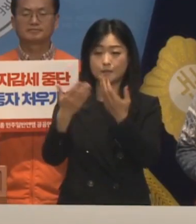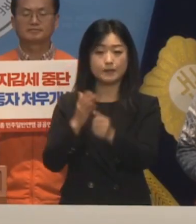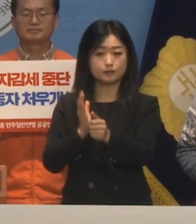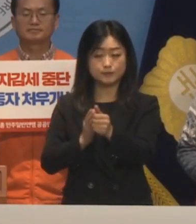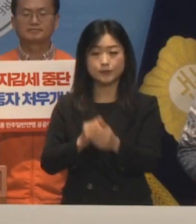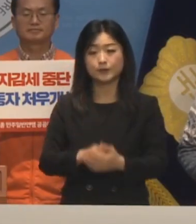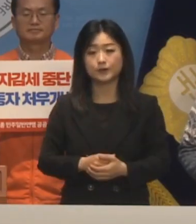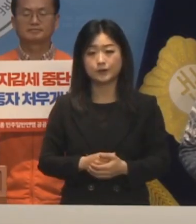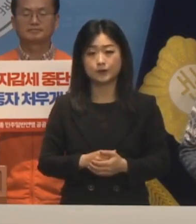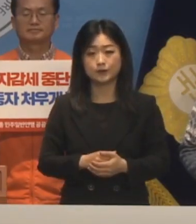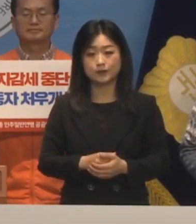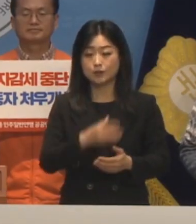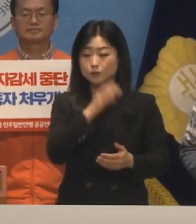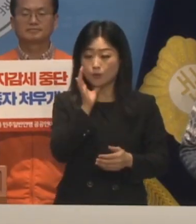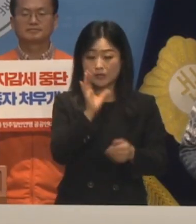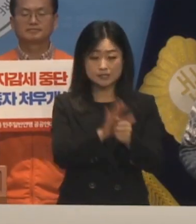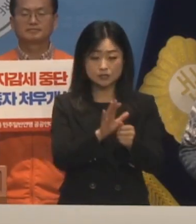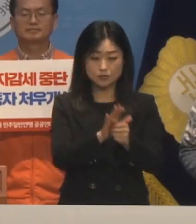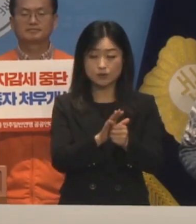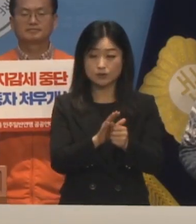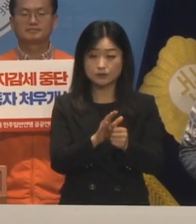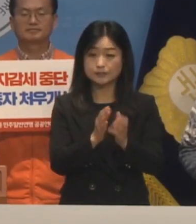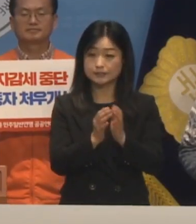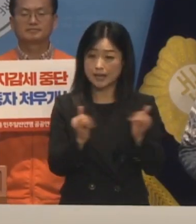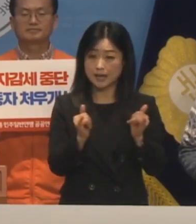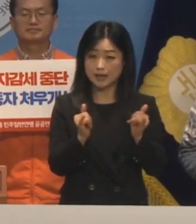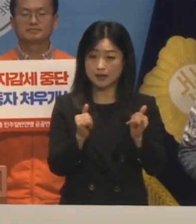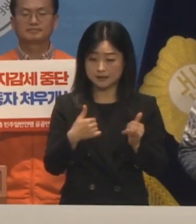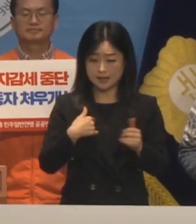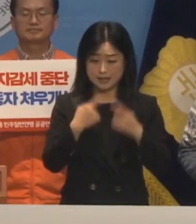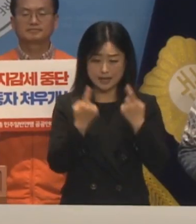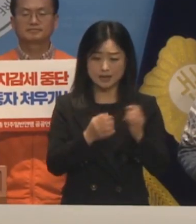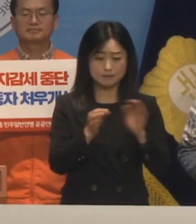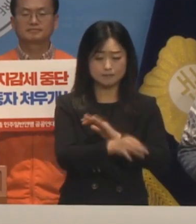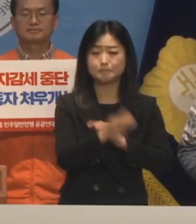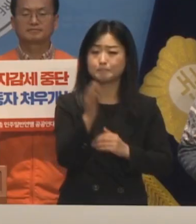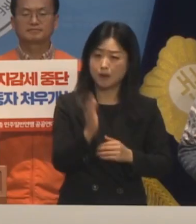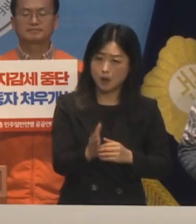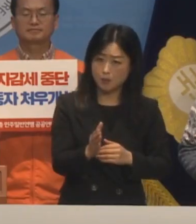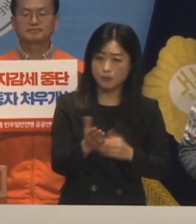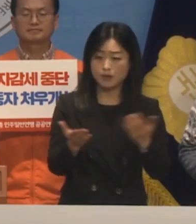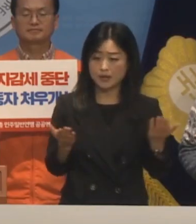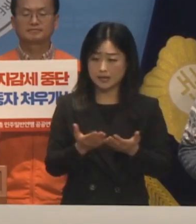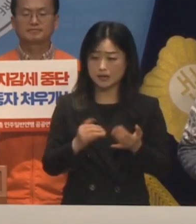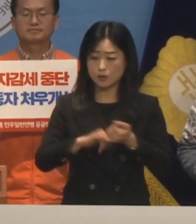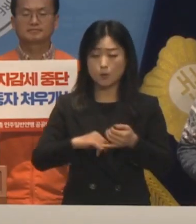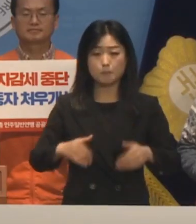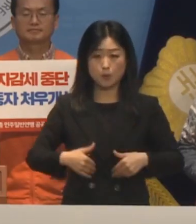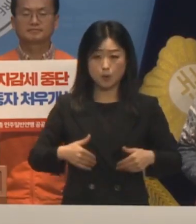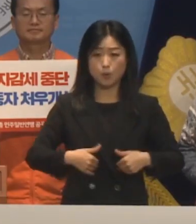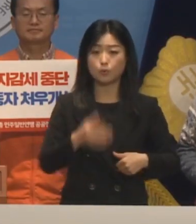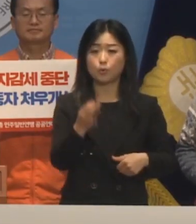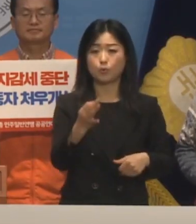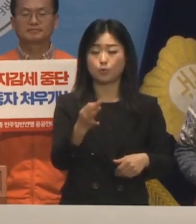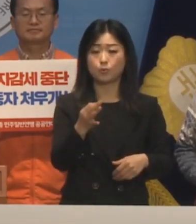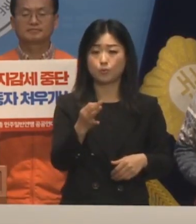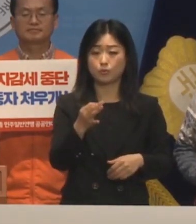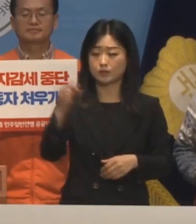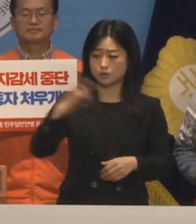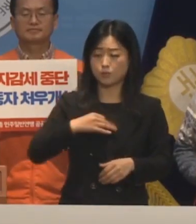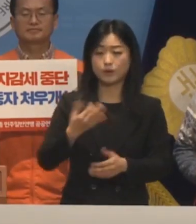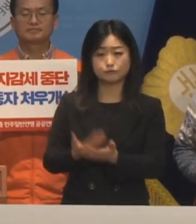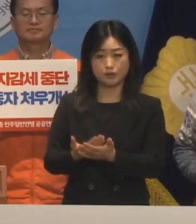때입니다. 더 이상 노인 지원사들의 의무로 일하게 하지 말고 일을 하는 데 드는 필수 경비를 지급하여 주시기